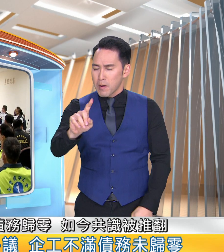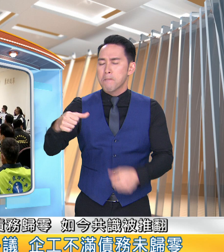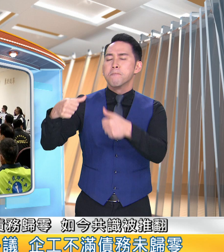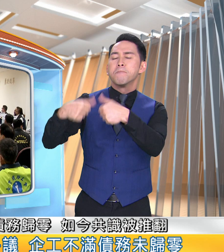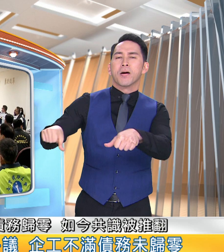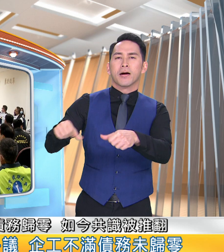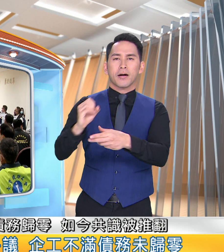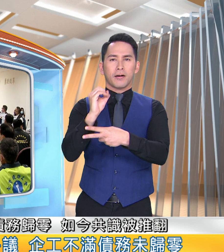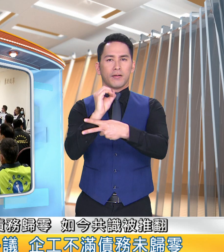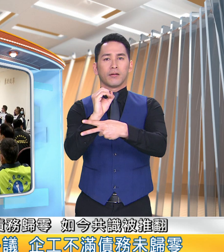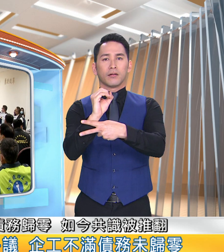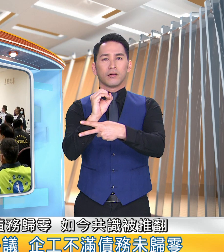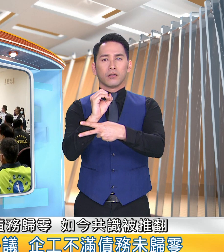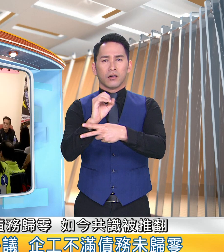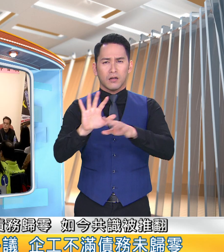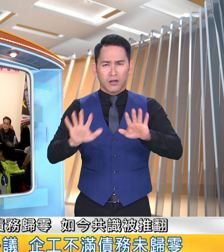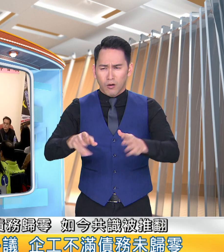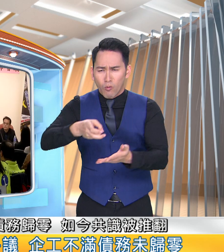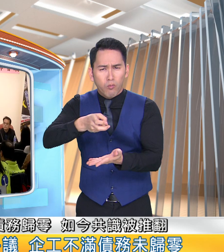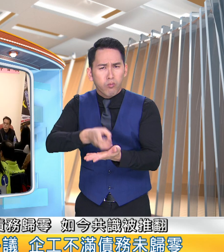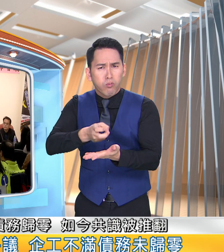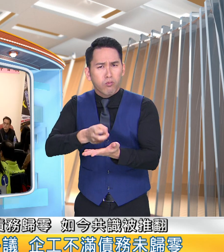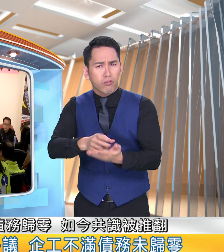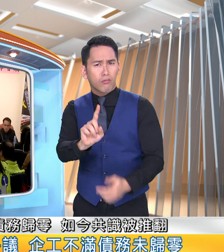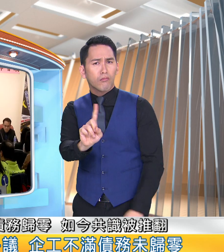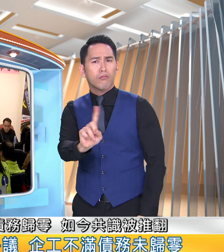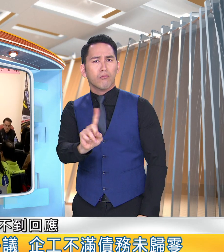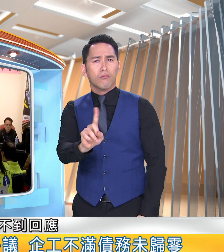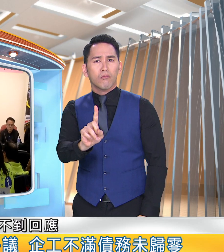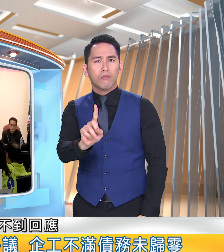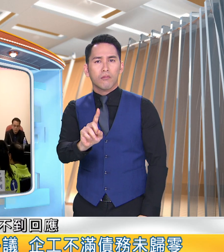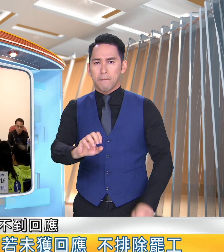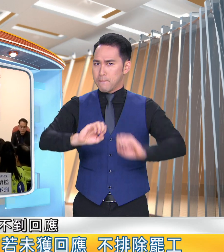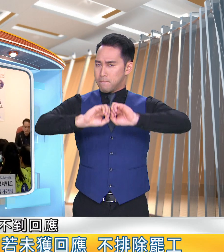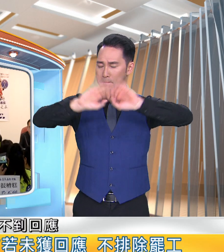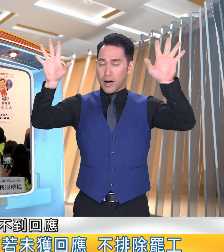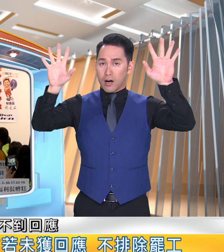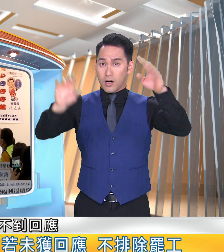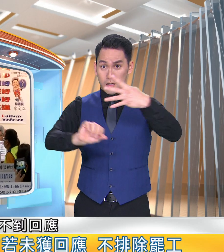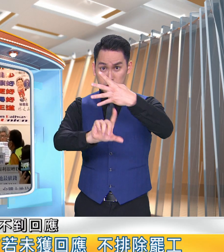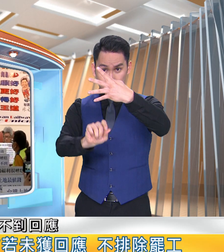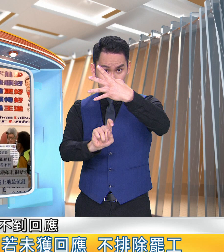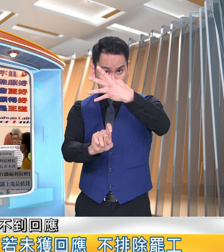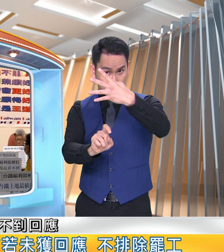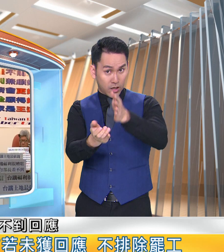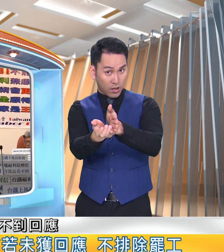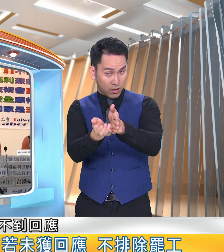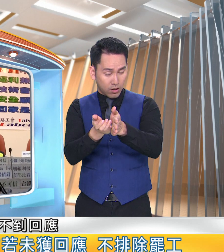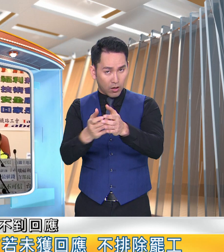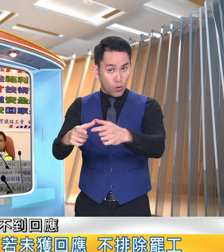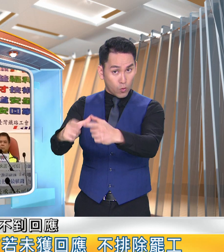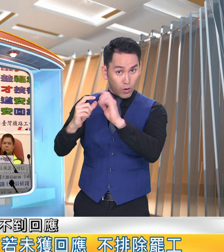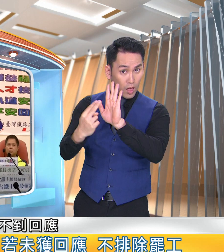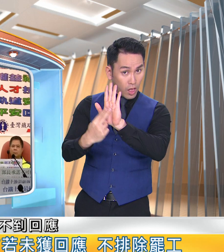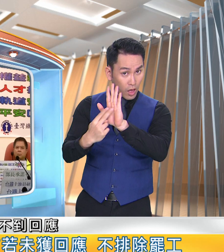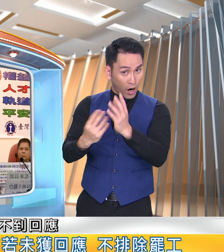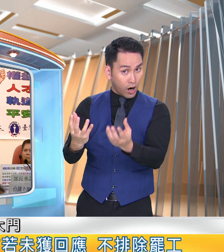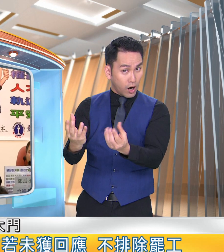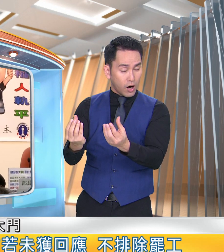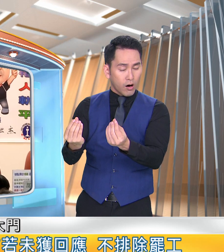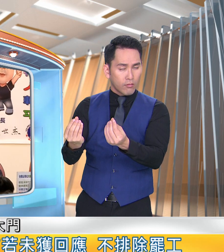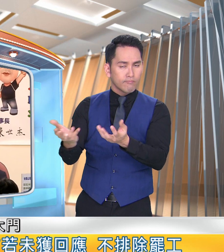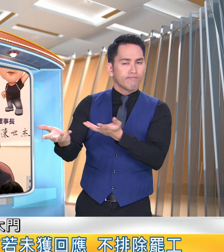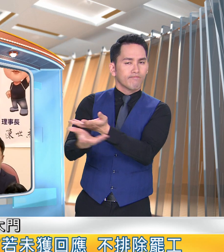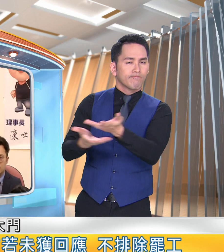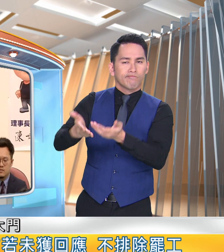零，如今共识被推翻。如果4月10号之前得不到回应，